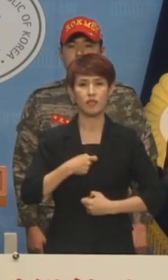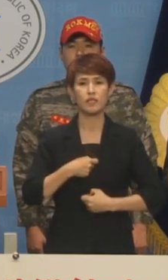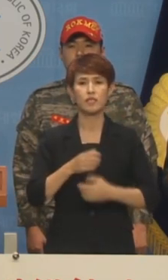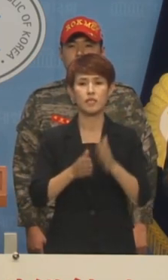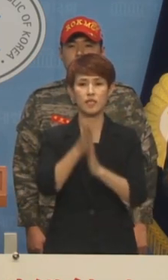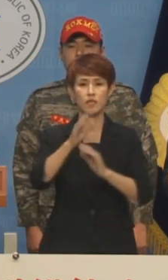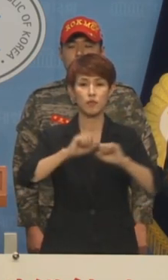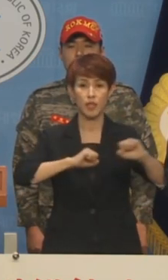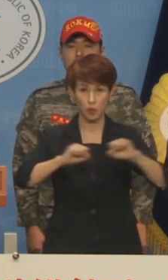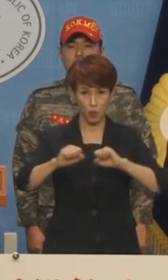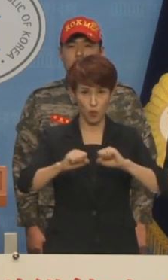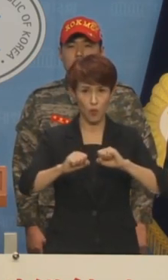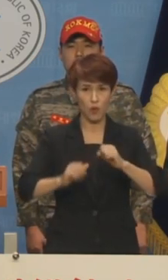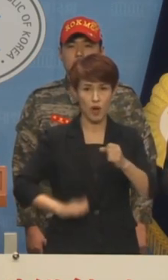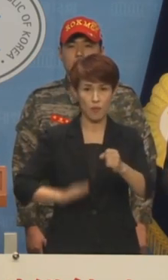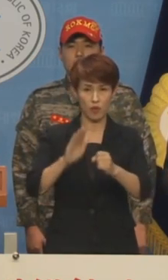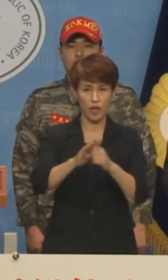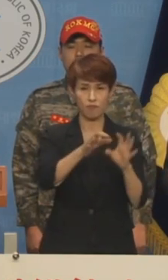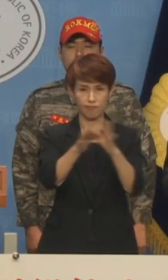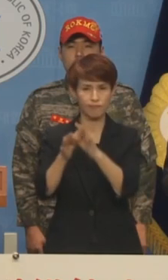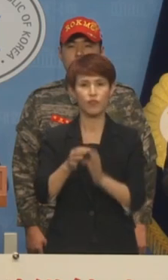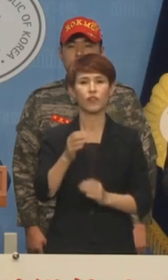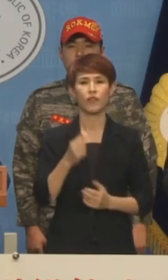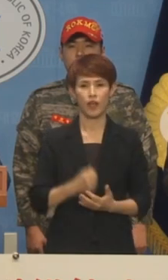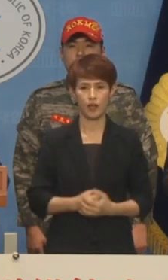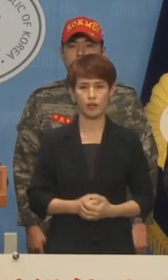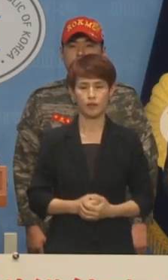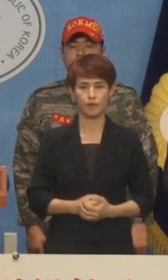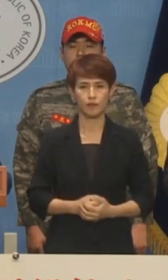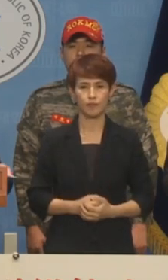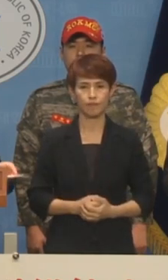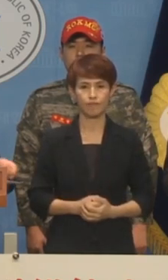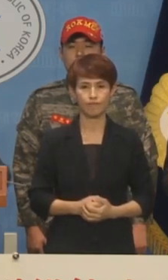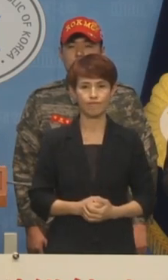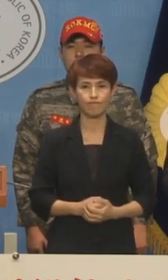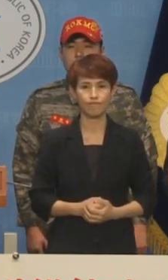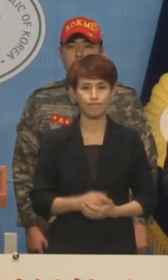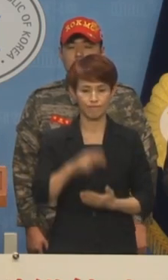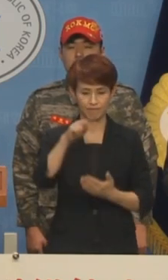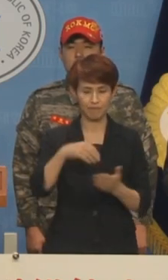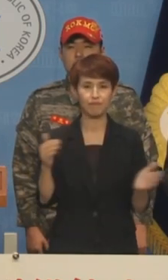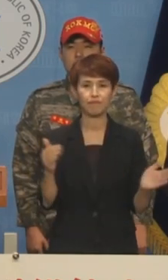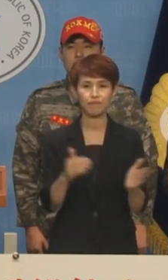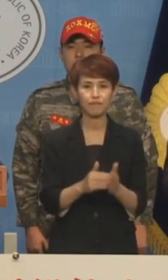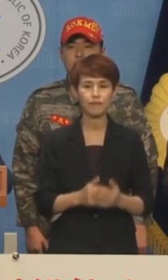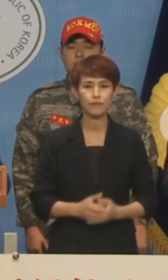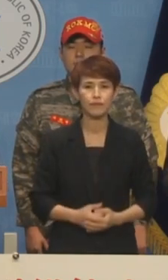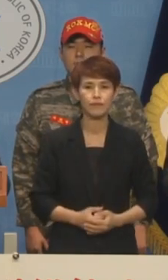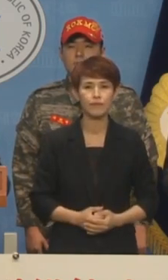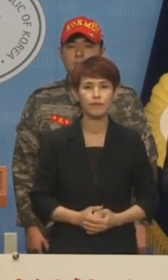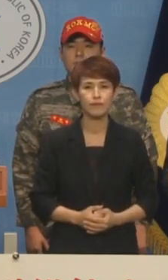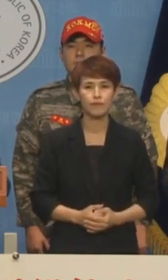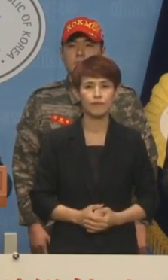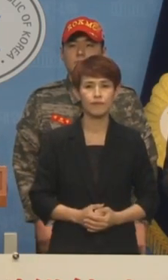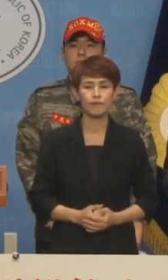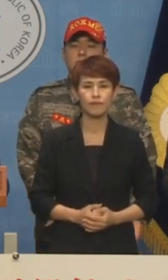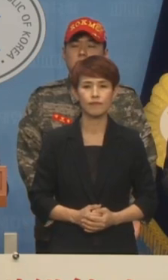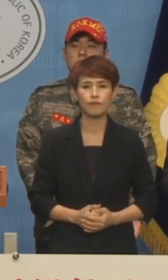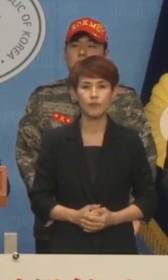시민행동 해병대 예비역 연대. 이상으로 기자회견문 낭독을 마치고 이어서 해병대